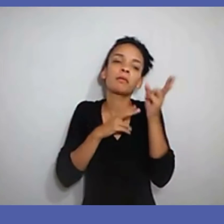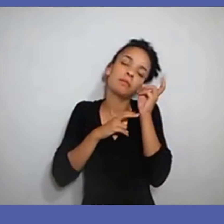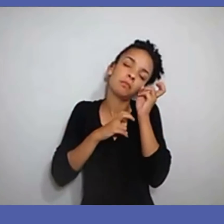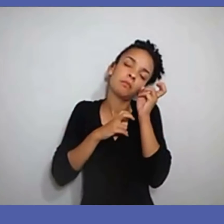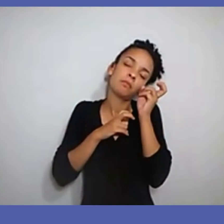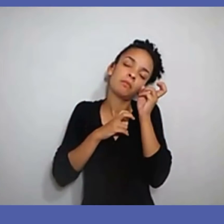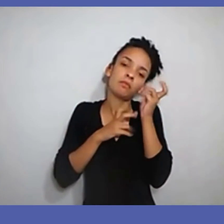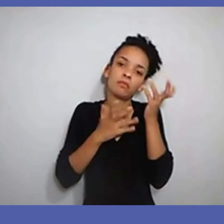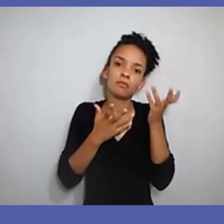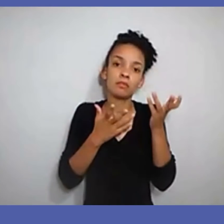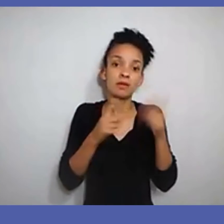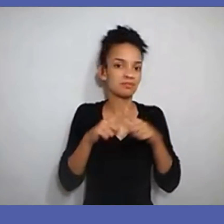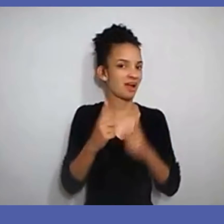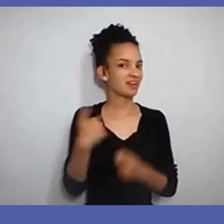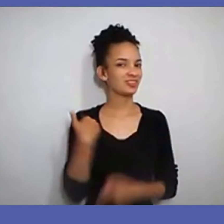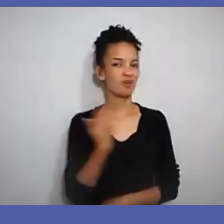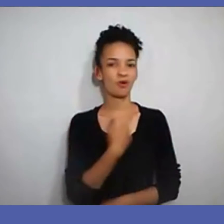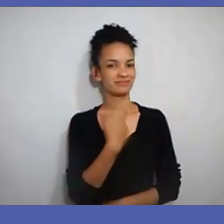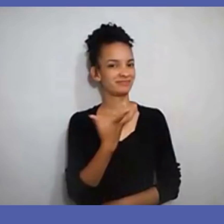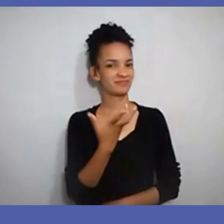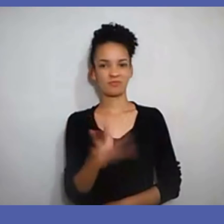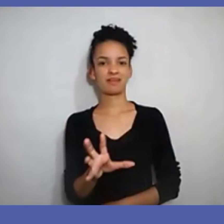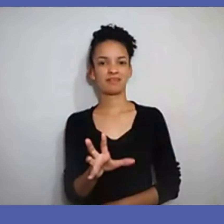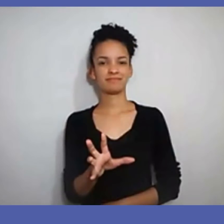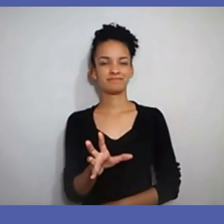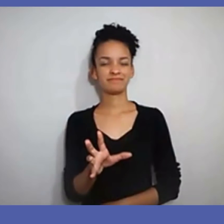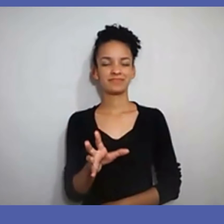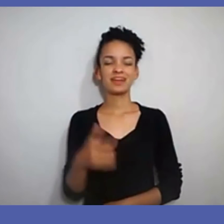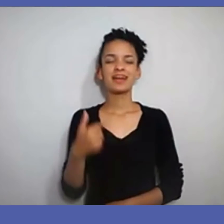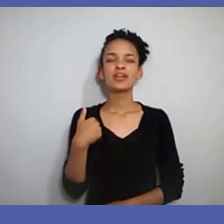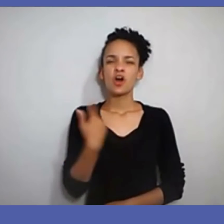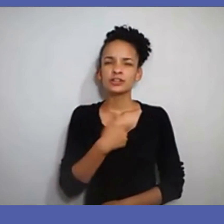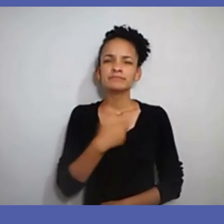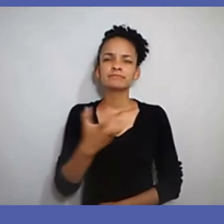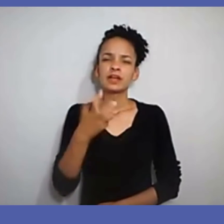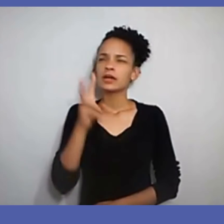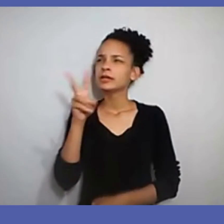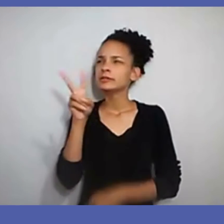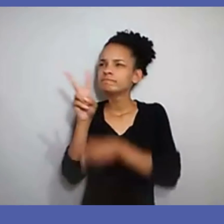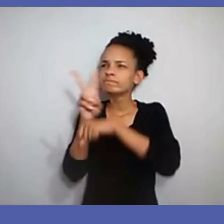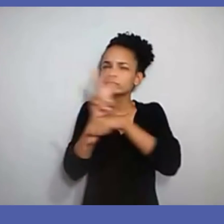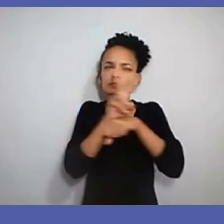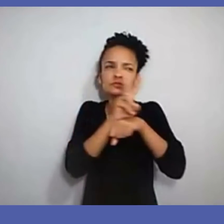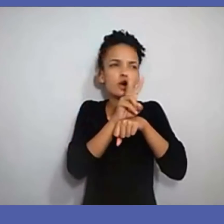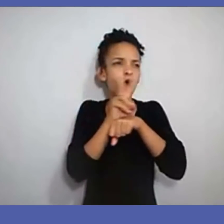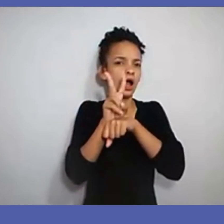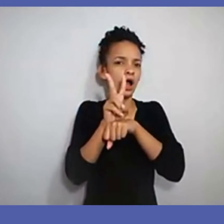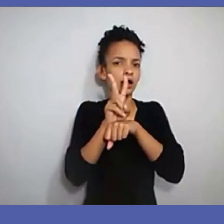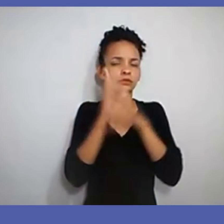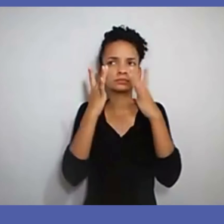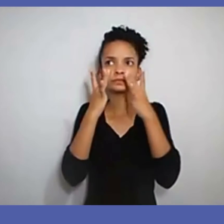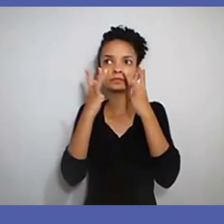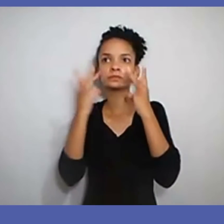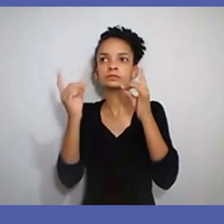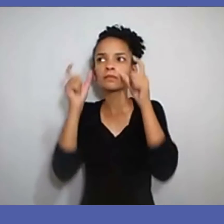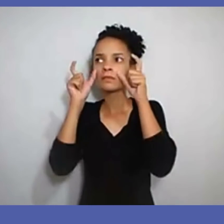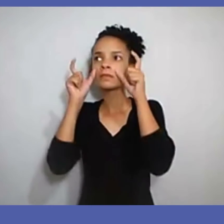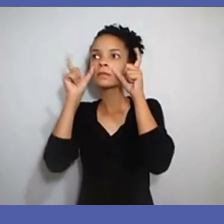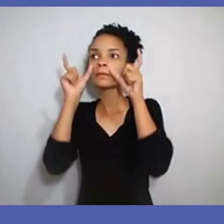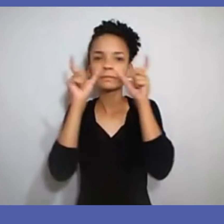entorpecidos, nós queremos viver apercebidos, né? Então não vamos embora, a nossa vida,